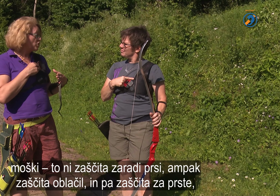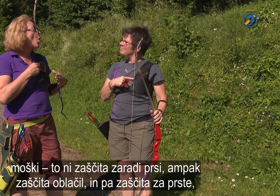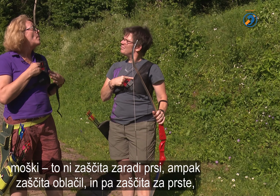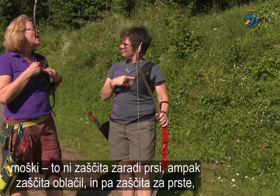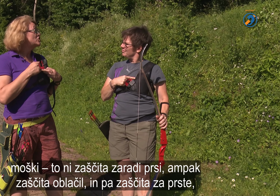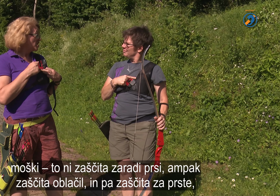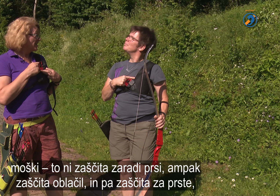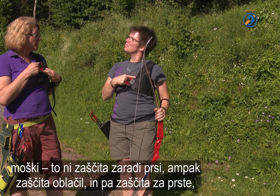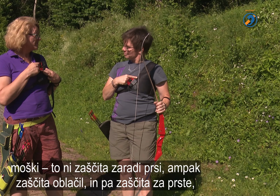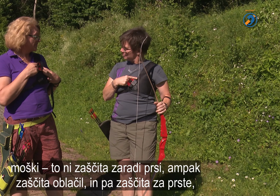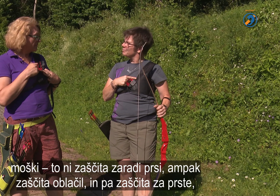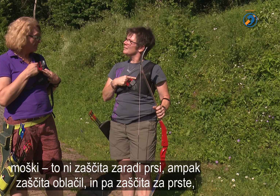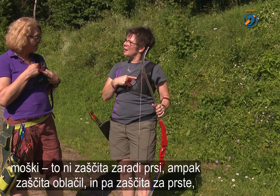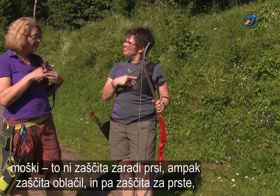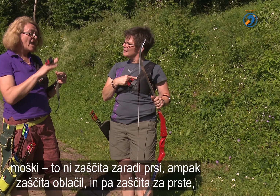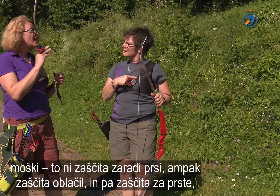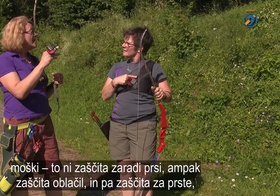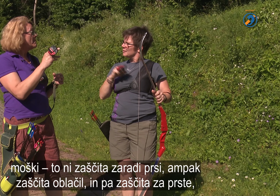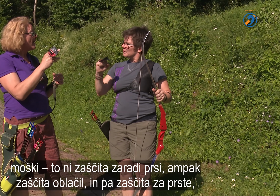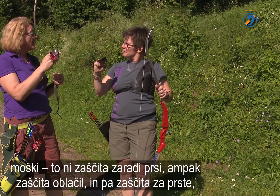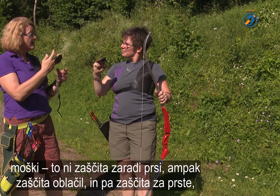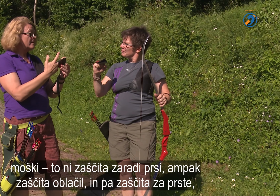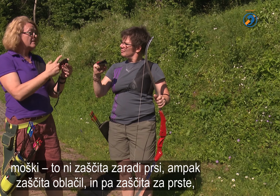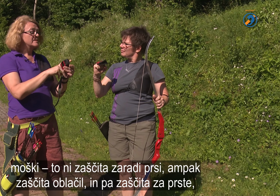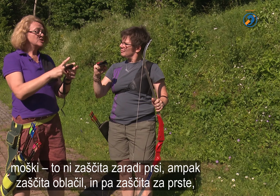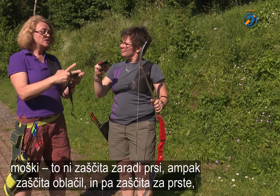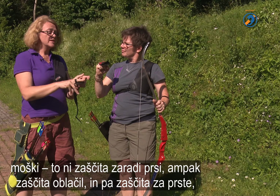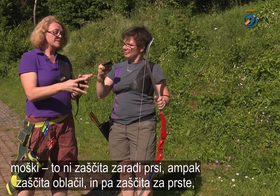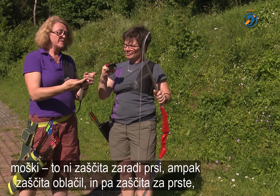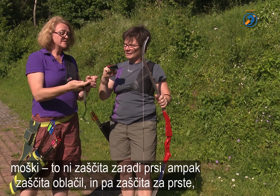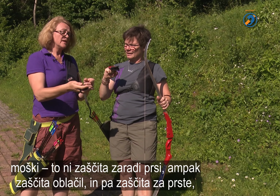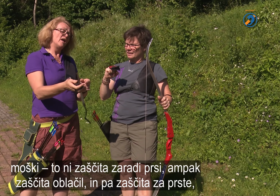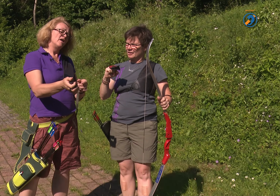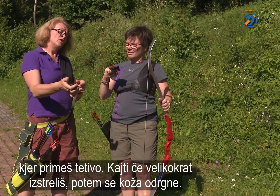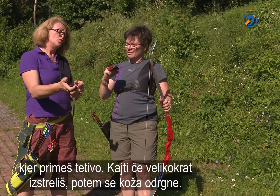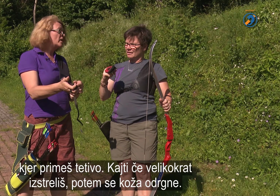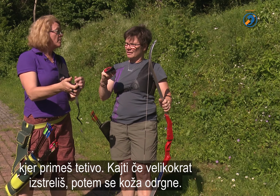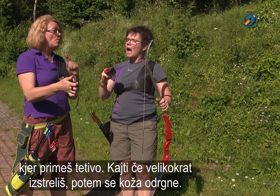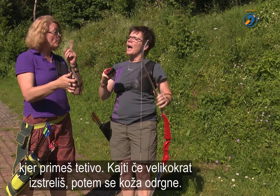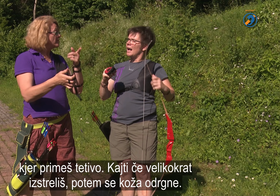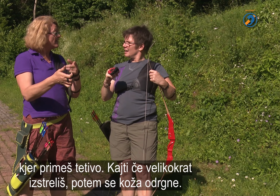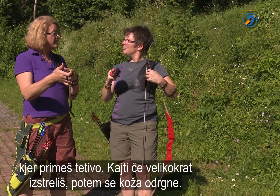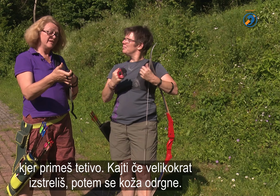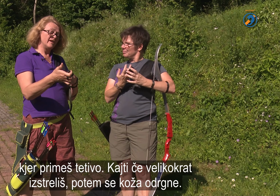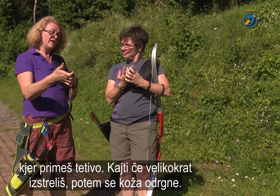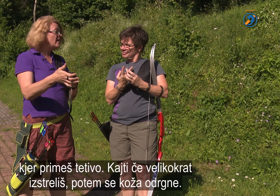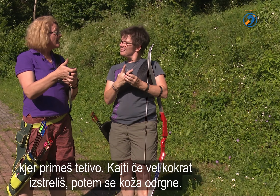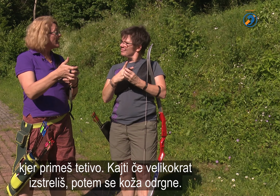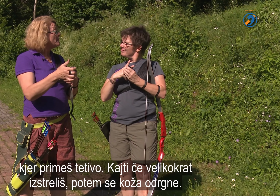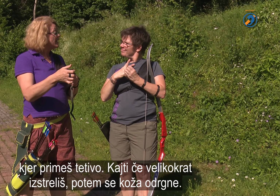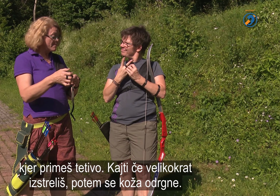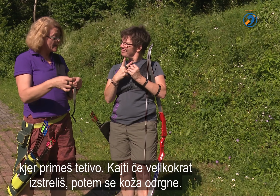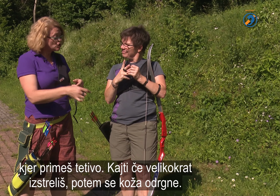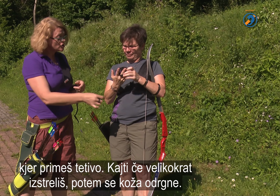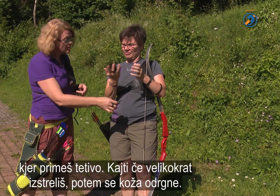zaščita zaradi oblačil. In pa zaščita za prsnike, tukaj bomo potem videli,